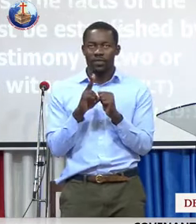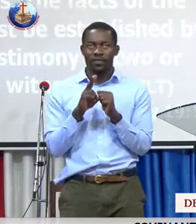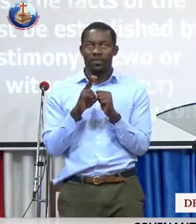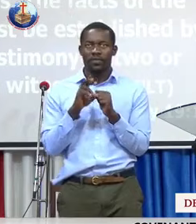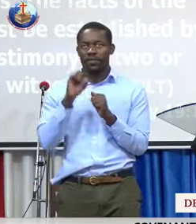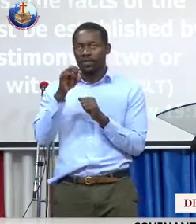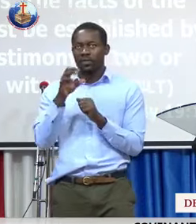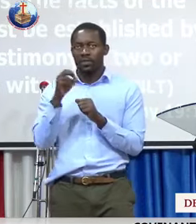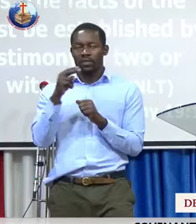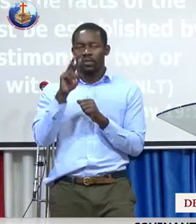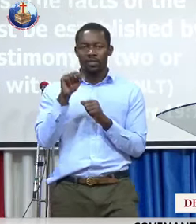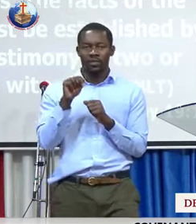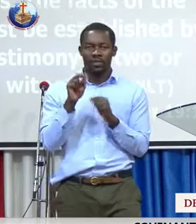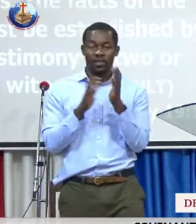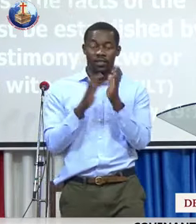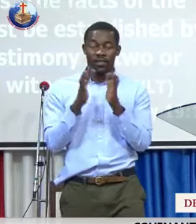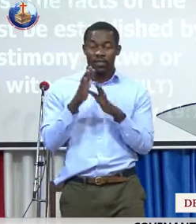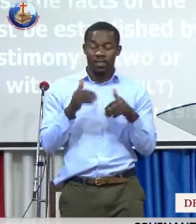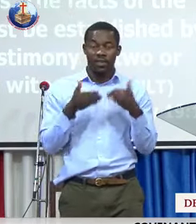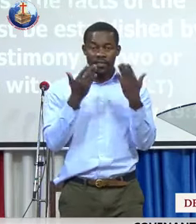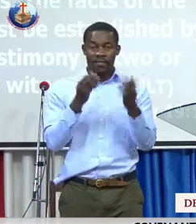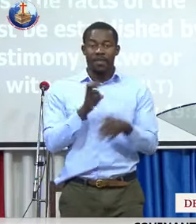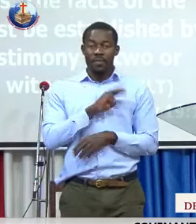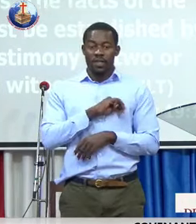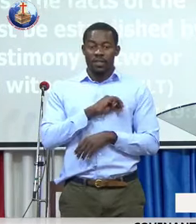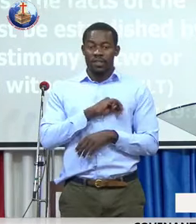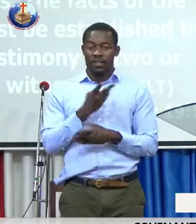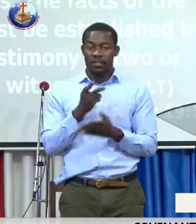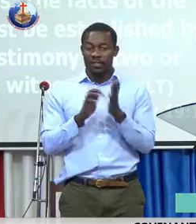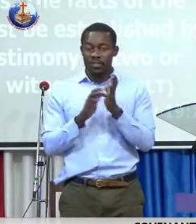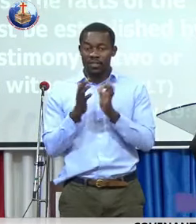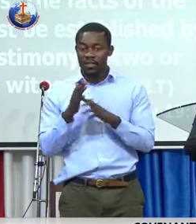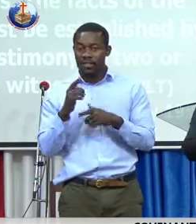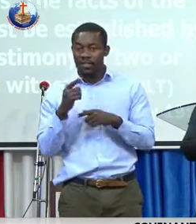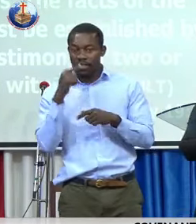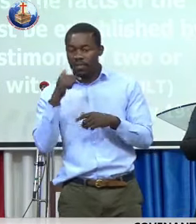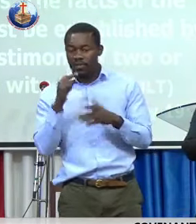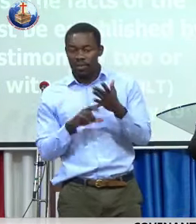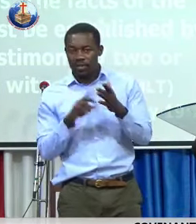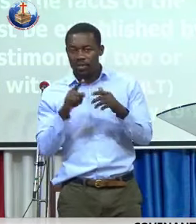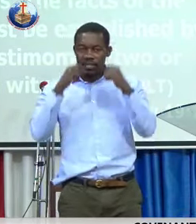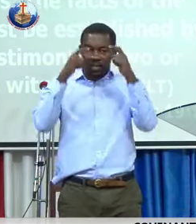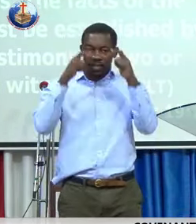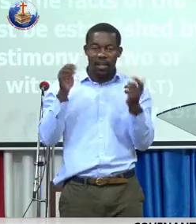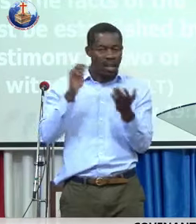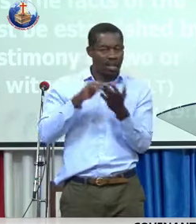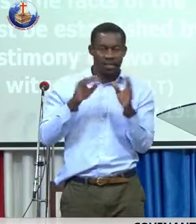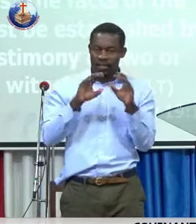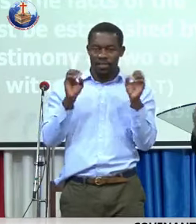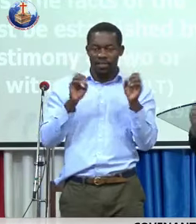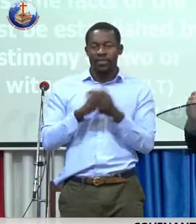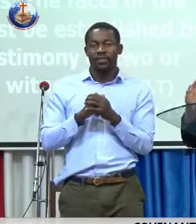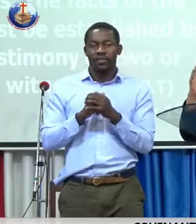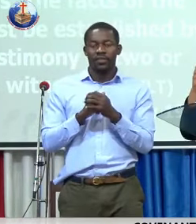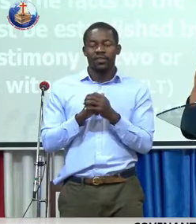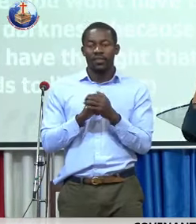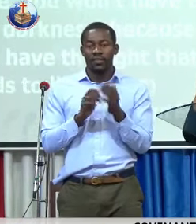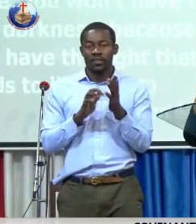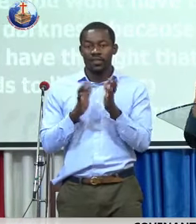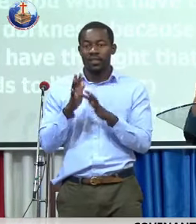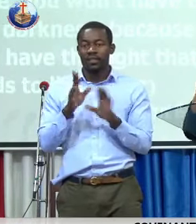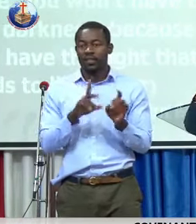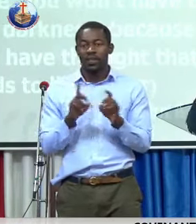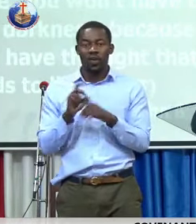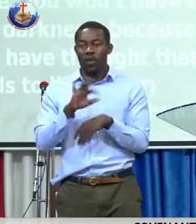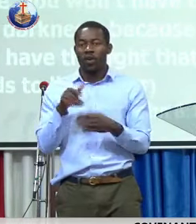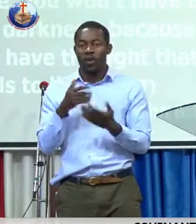huyo Yohana 8. He offered mercy and told her not to sin again. Akapeana rehema na akamwambia kwamba asitende dhambi tena. And Jesus did all these